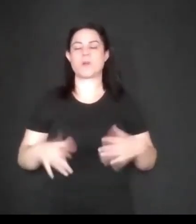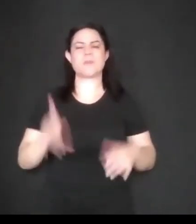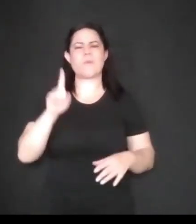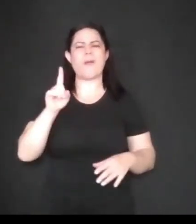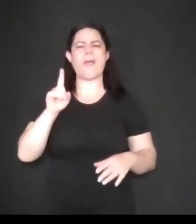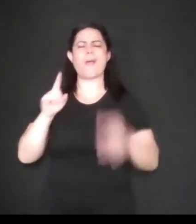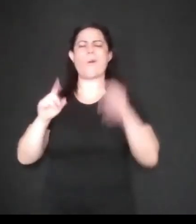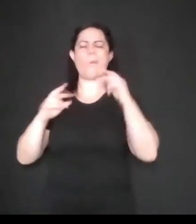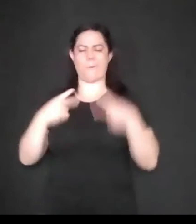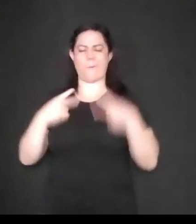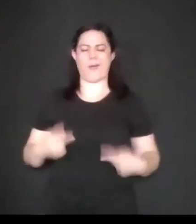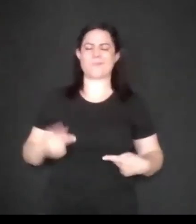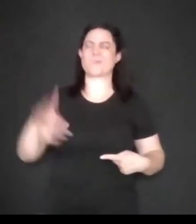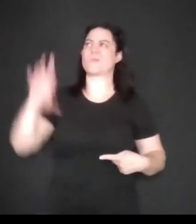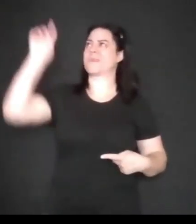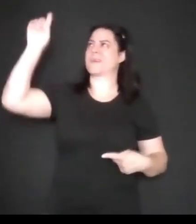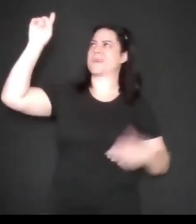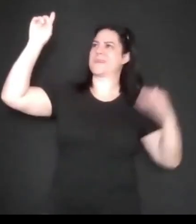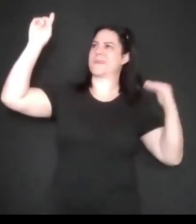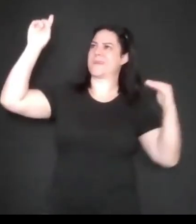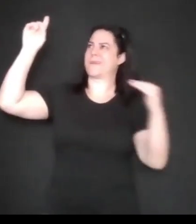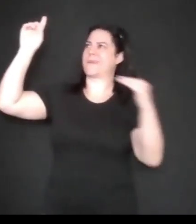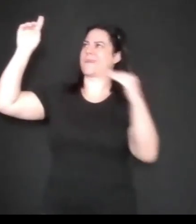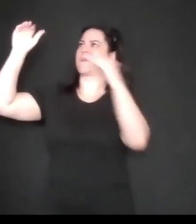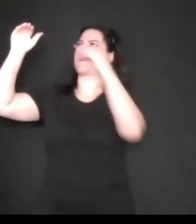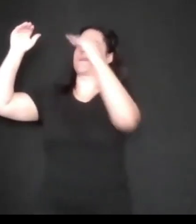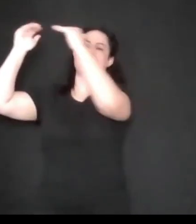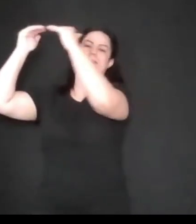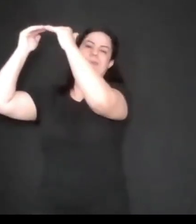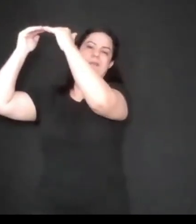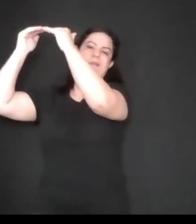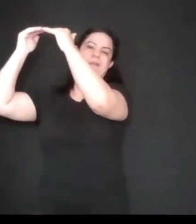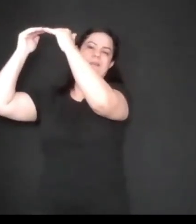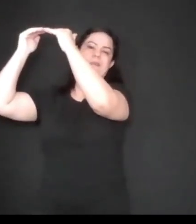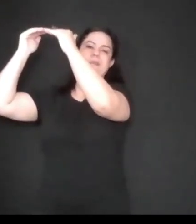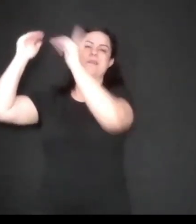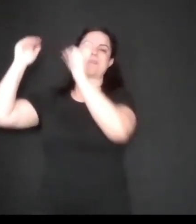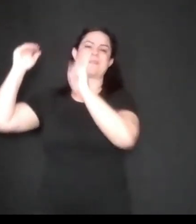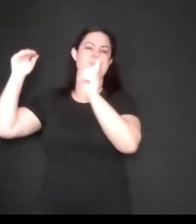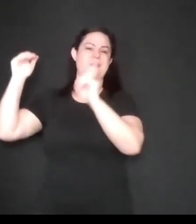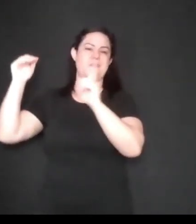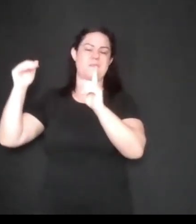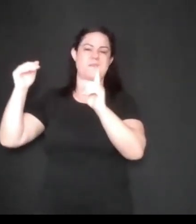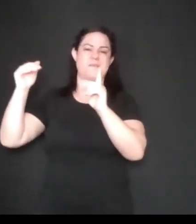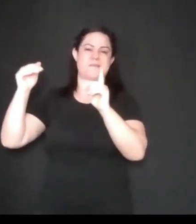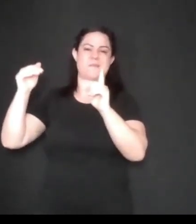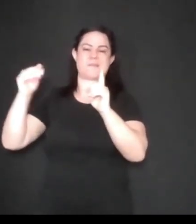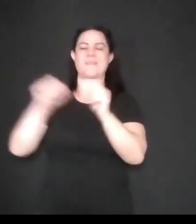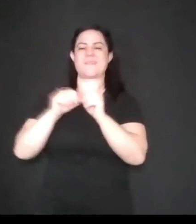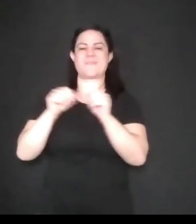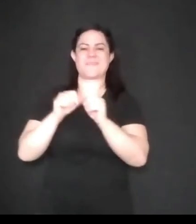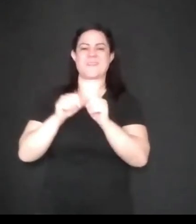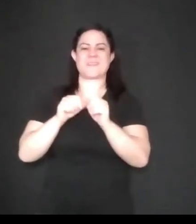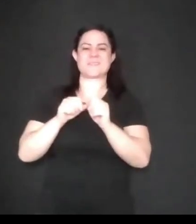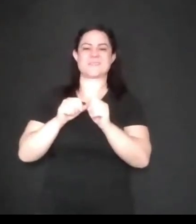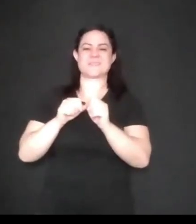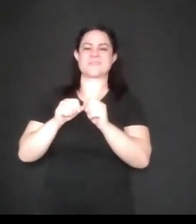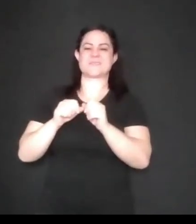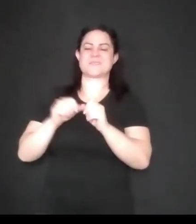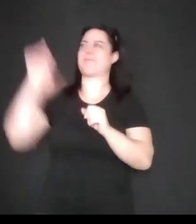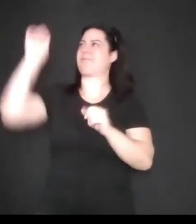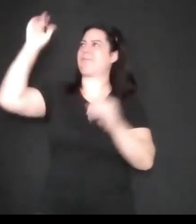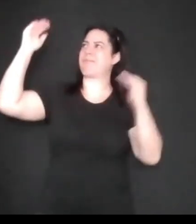se tornou hábil, se tornou melhor e fez com que Deus ficasse favorável. Não,